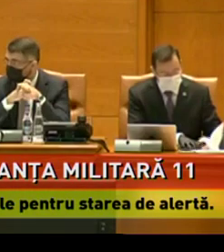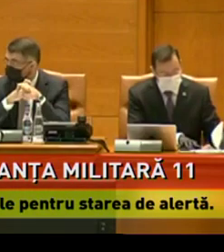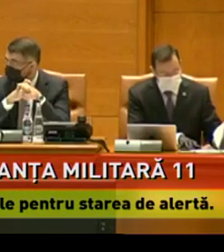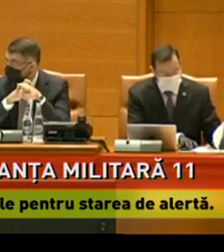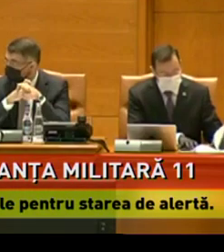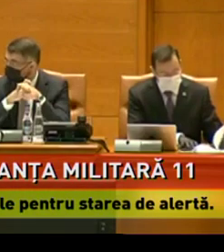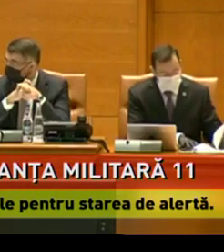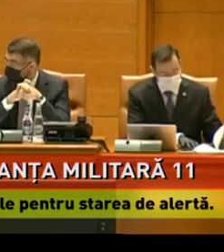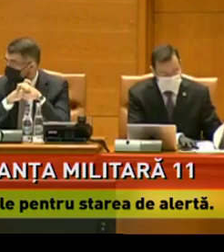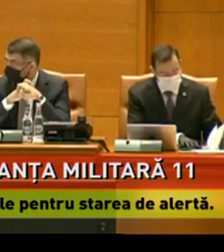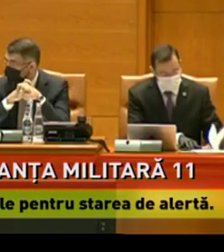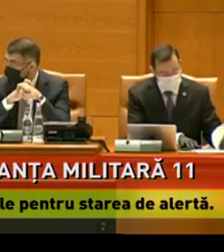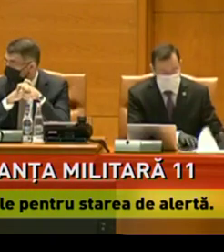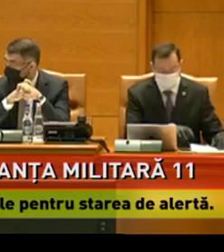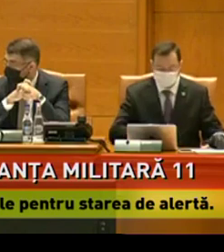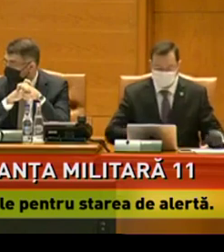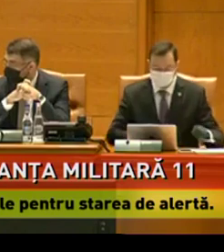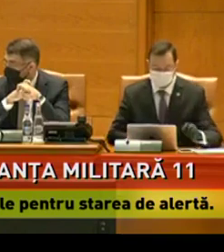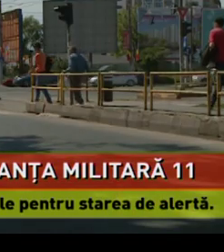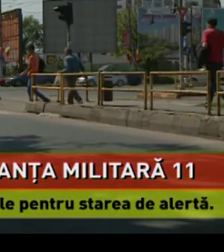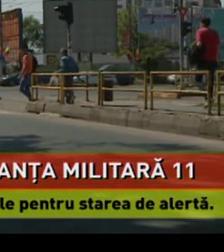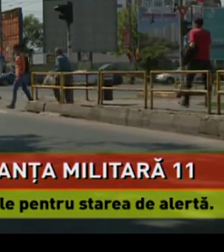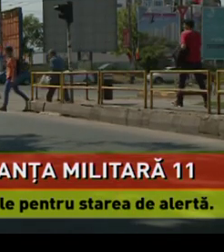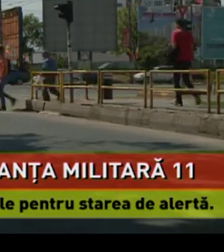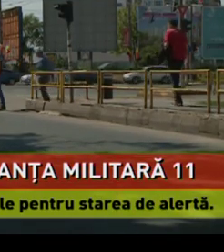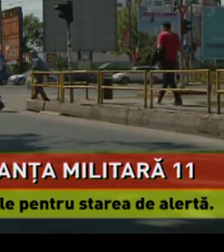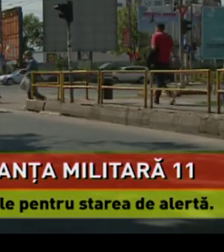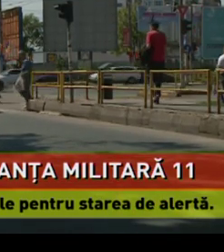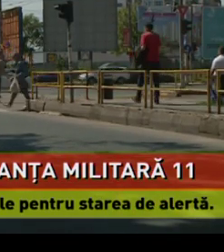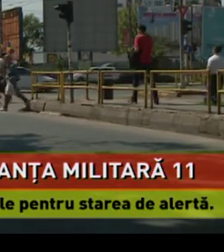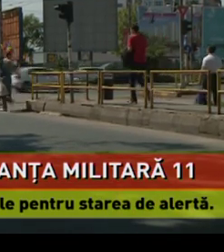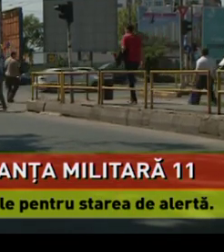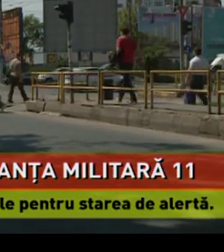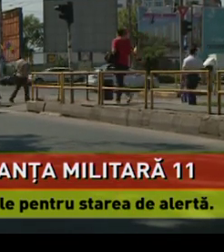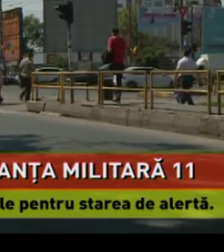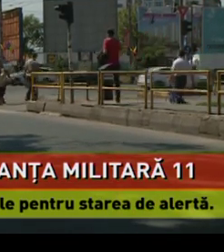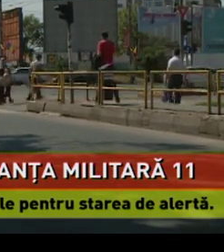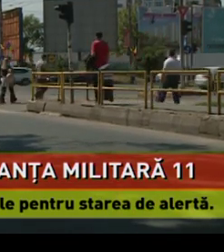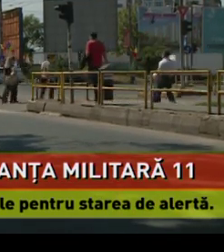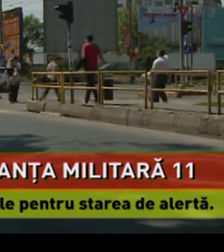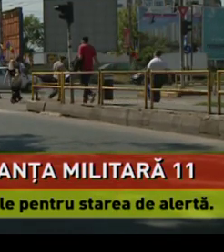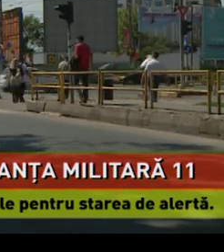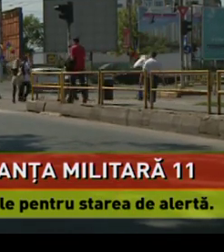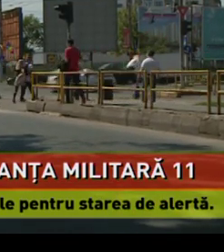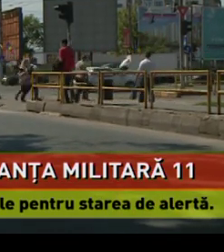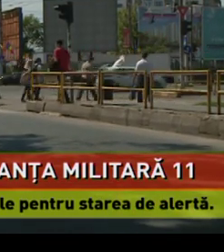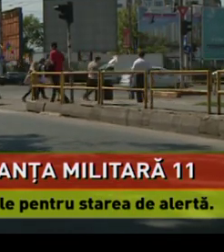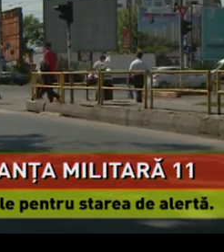aprobare în regim de urgență, astfel încât din 15 mai să poată fi aplicate legal restricțiile în scopul prevenirii răspândirii coronavirusului.